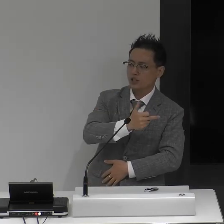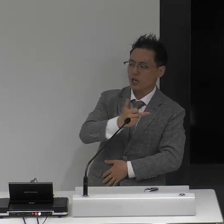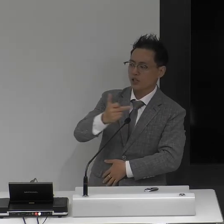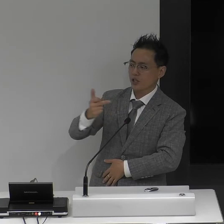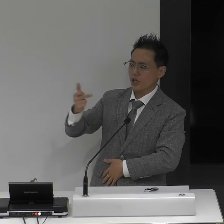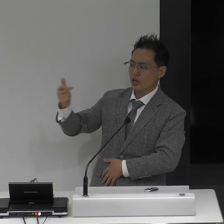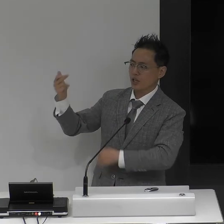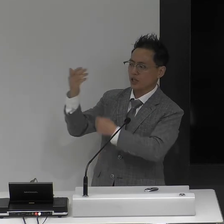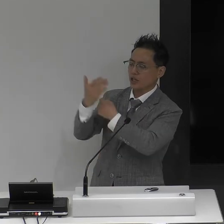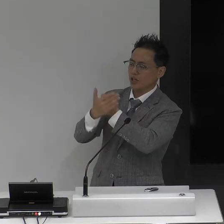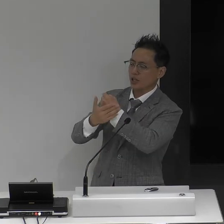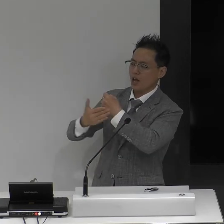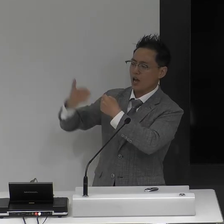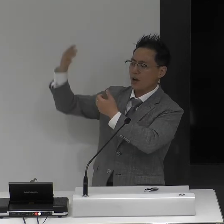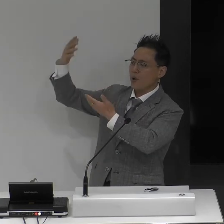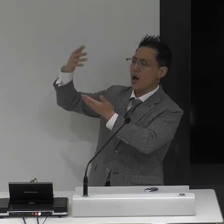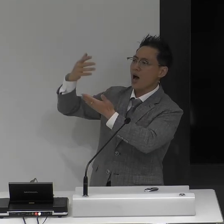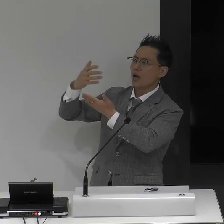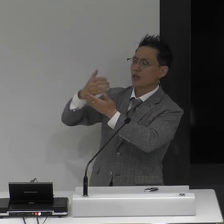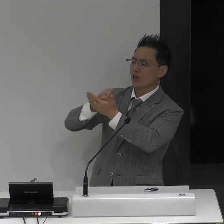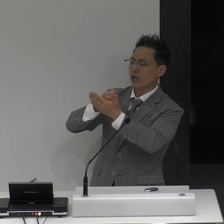장착히 은혜 받을